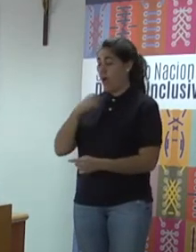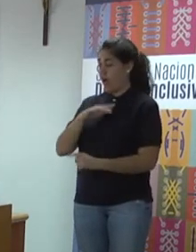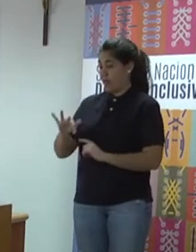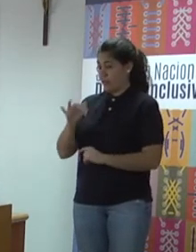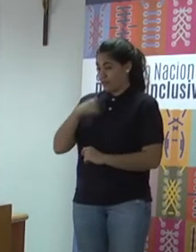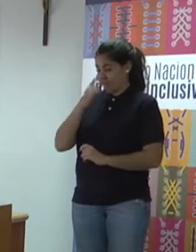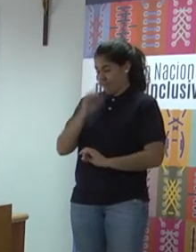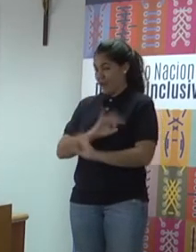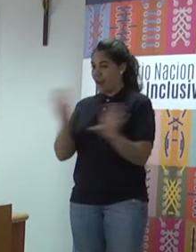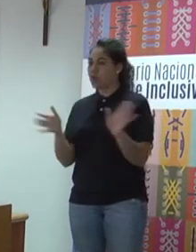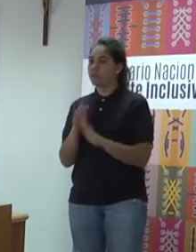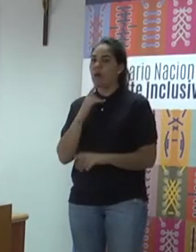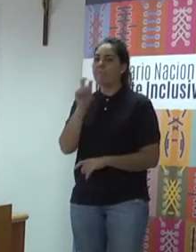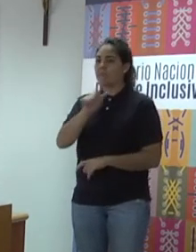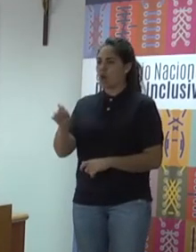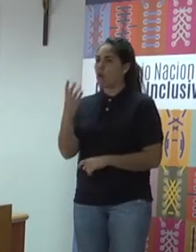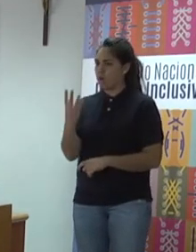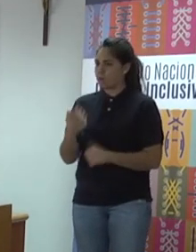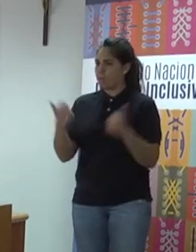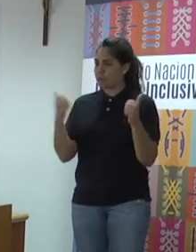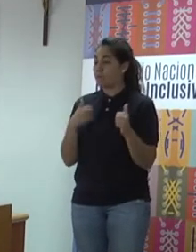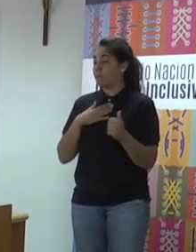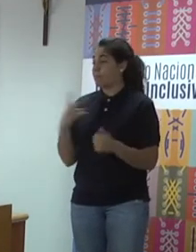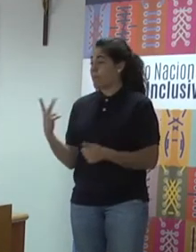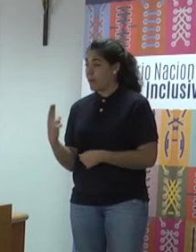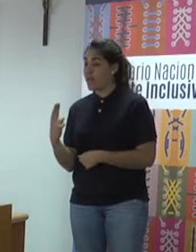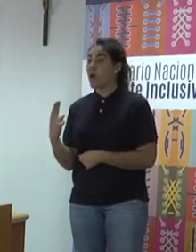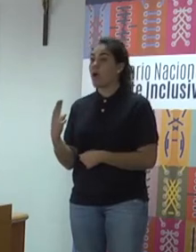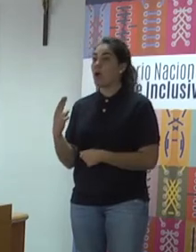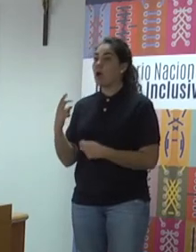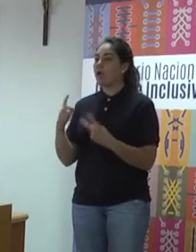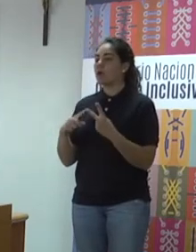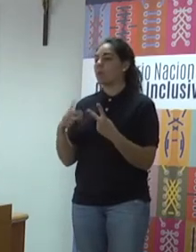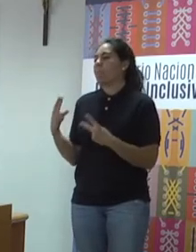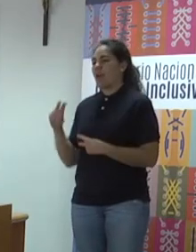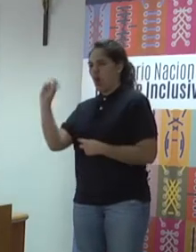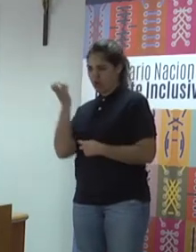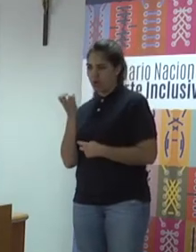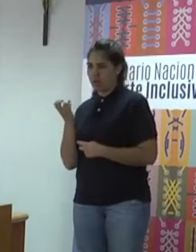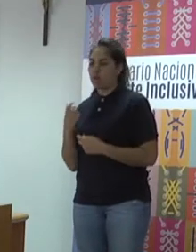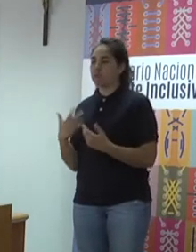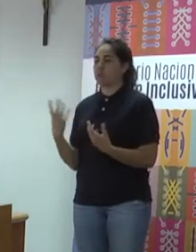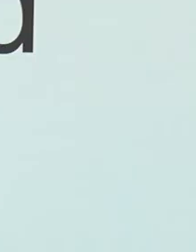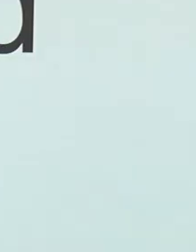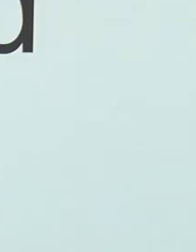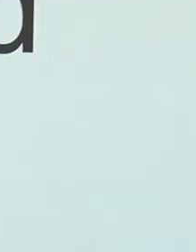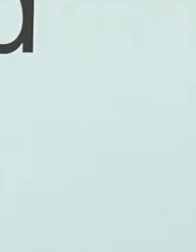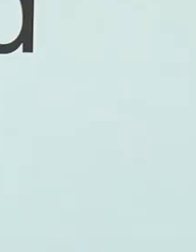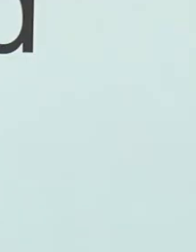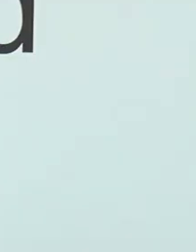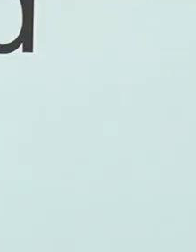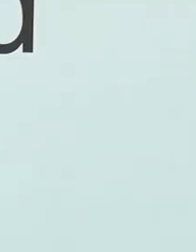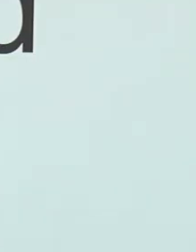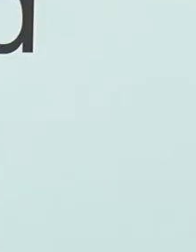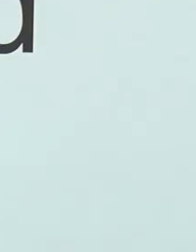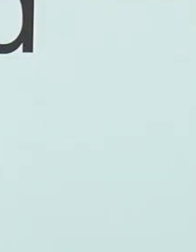cuando iba con otras 4 personas, habíamos ido con mi pareja y con otra pareja pues a cenar, a dar una vuelta por